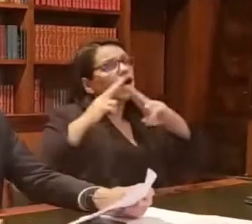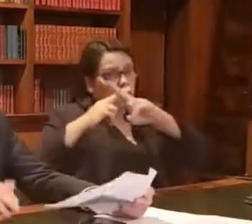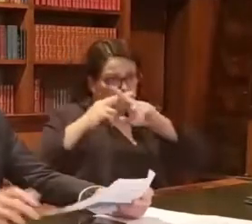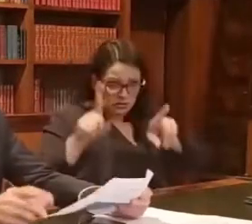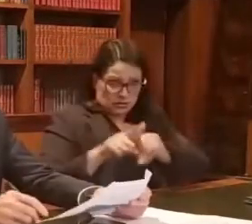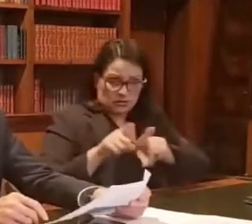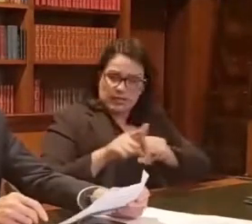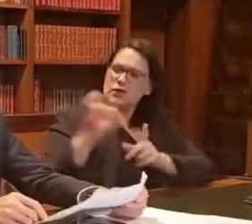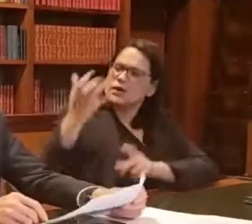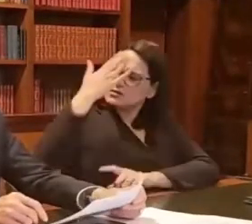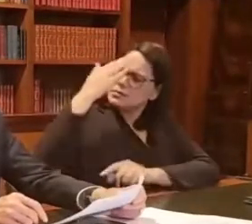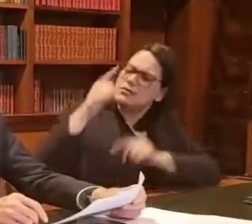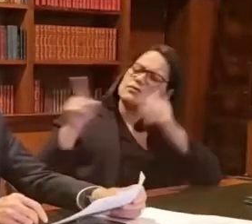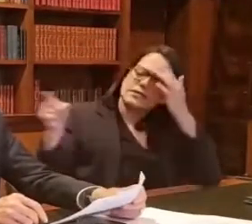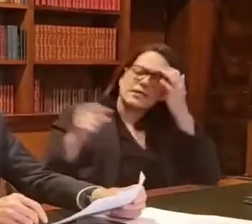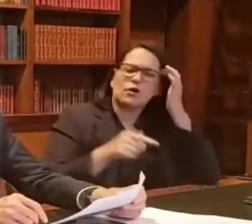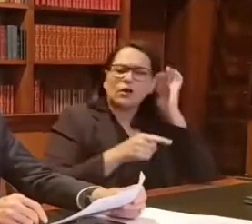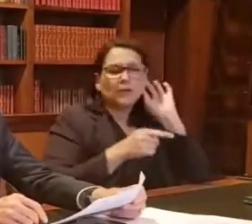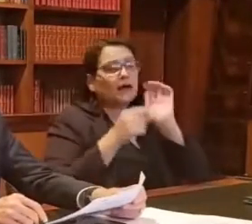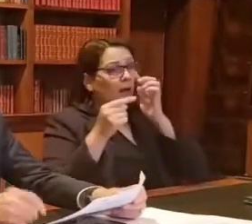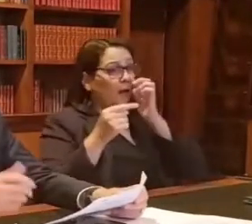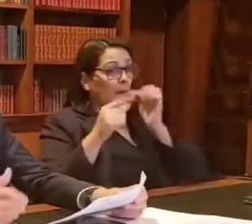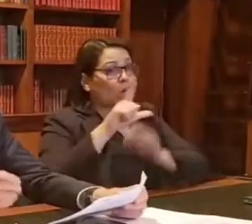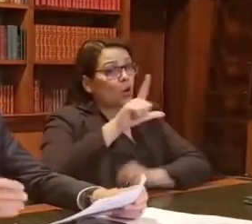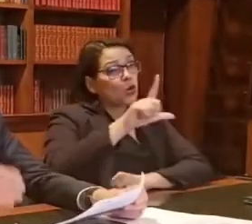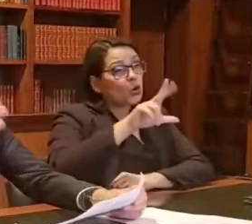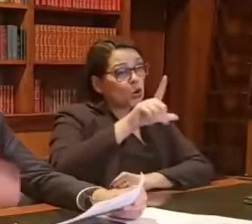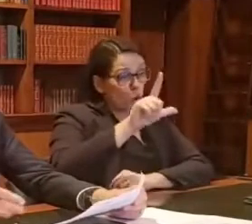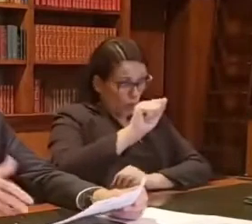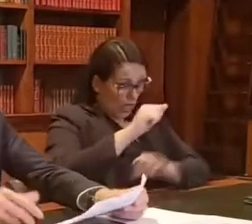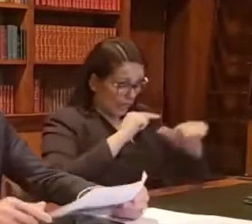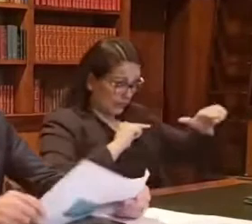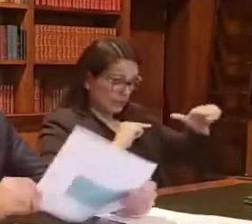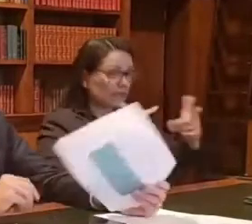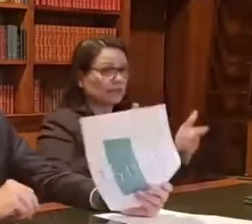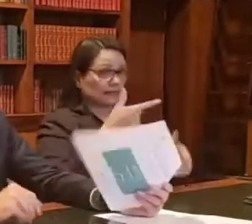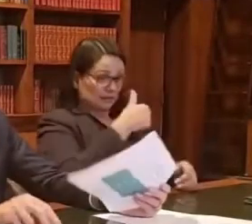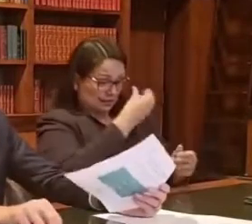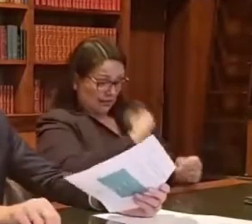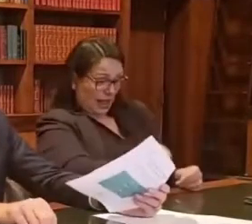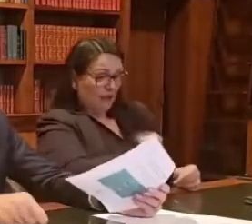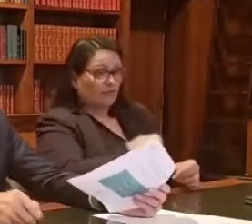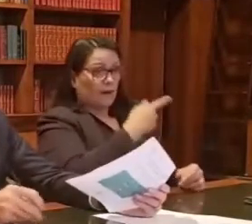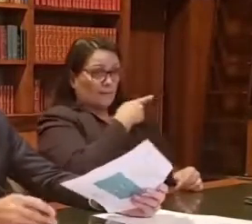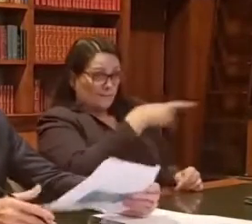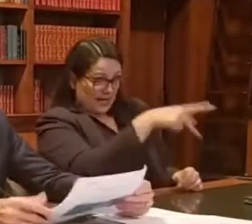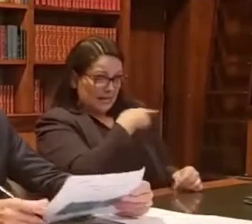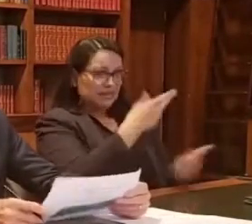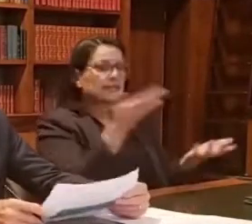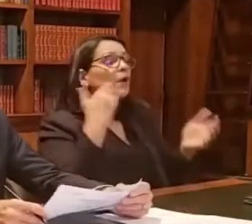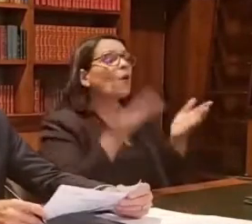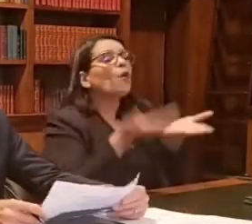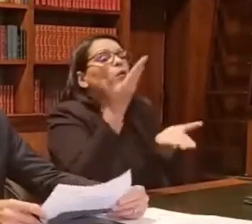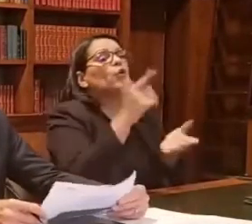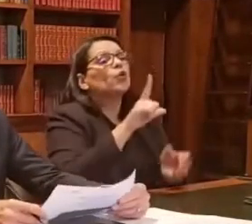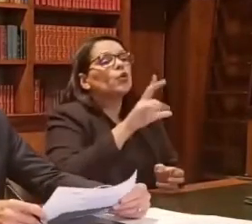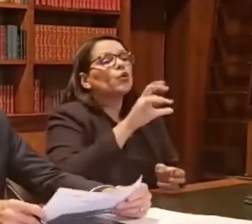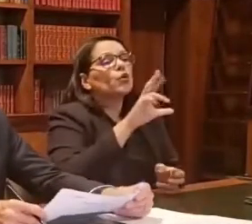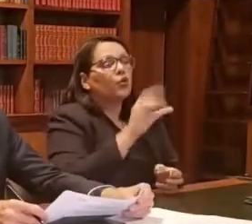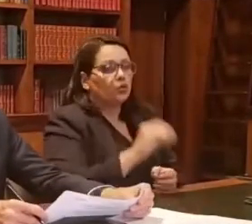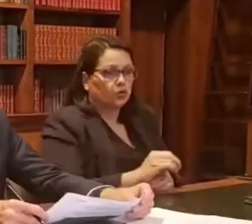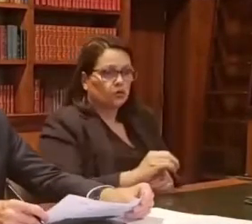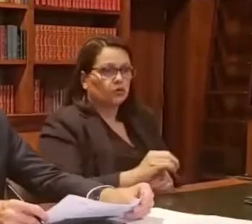Lula, qual foi o lucro da Caixa nos 8 anos do governo Lula e qual foi a média anual de lucro? O lucro somado foi